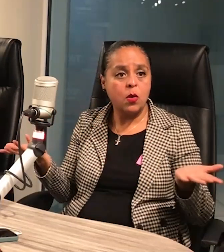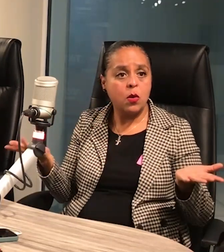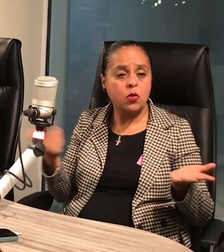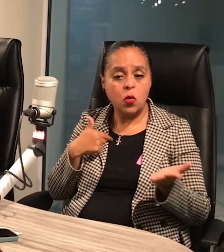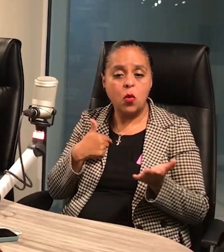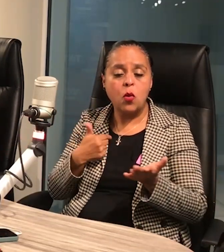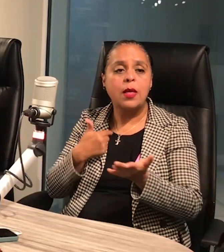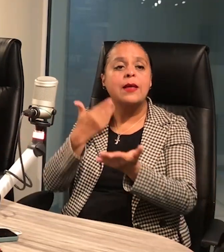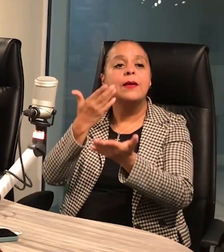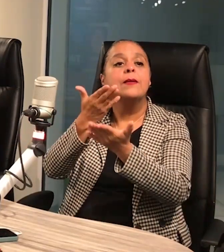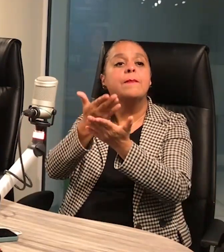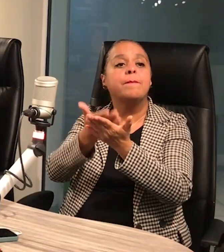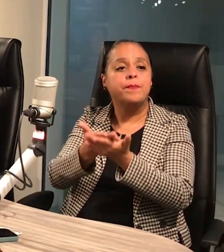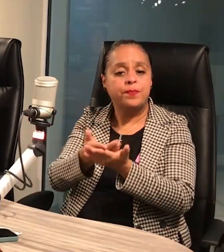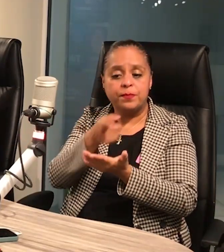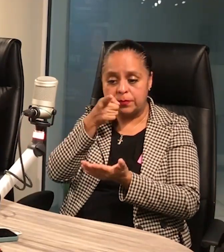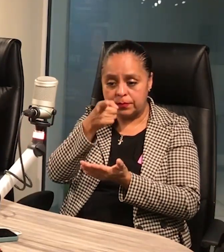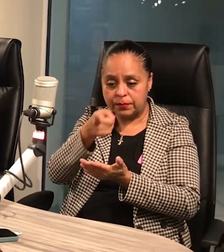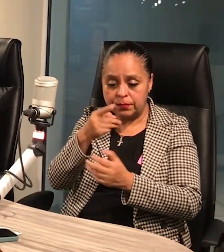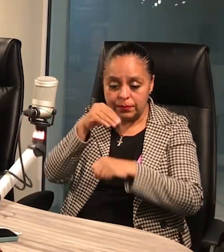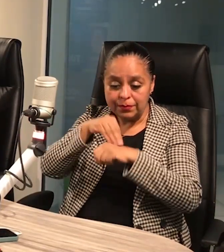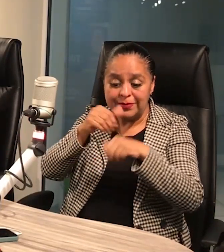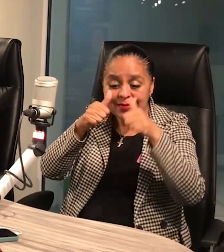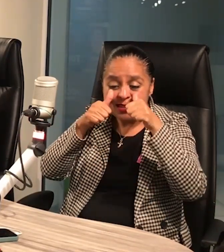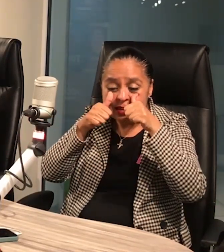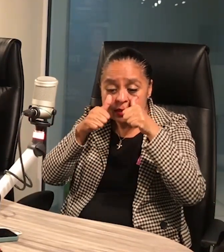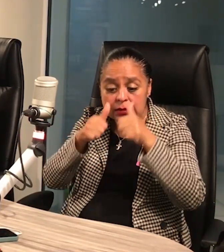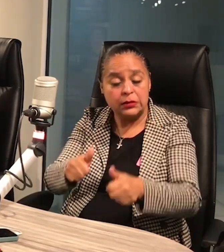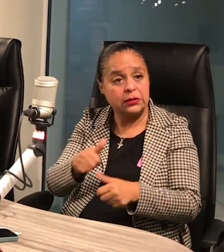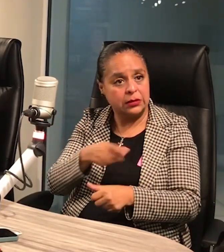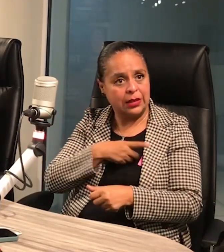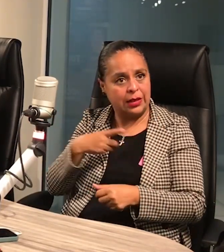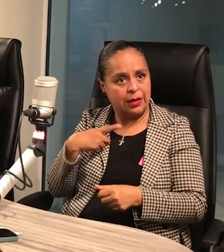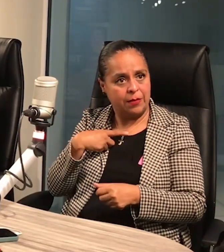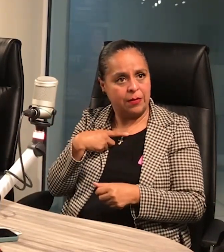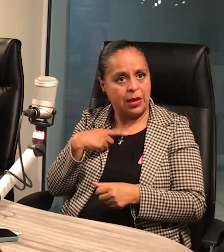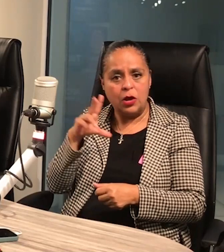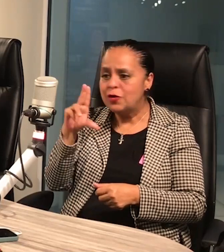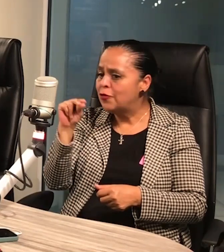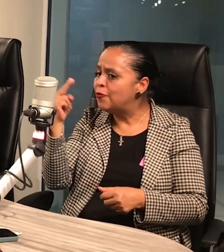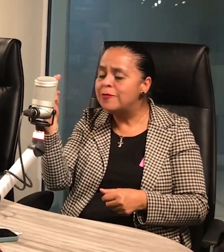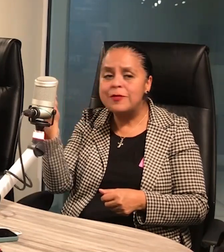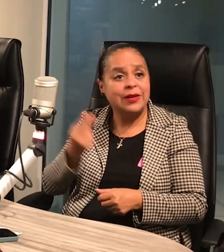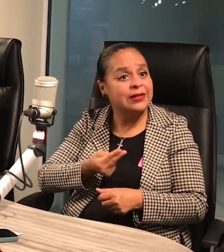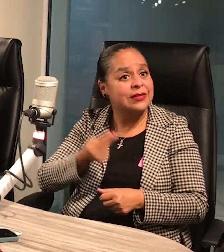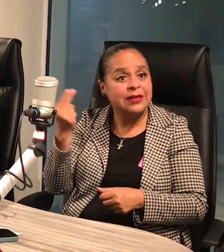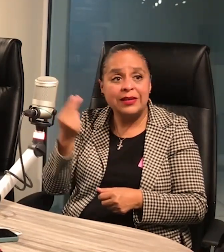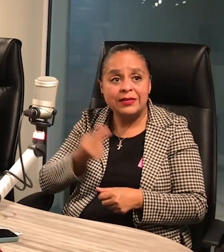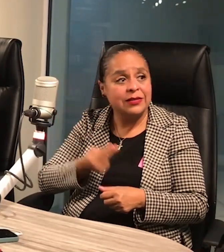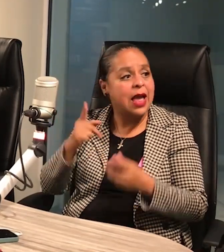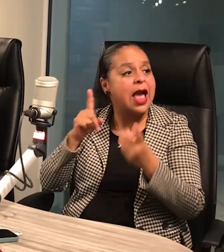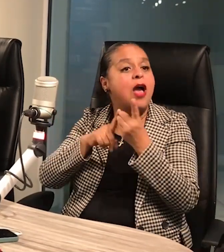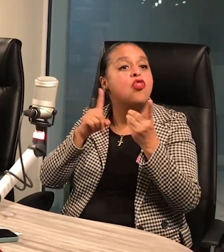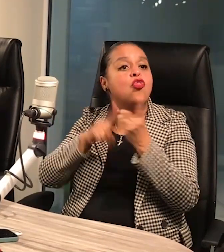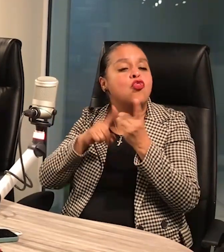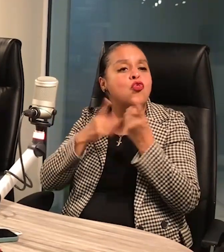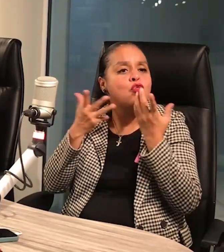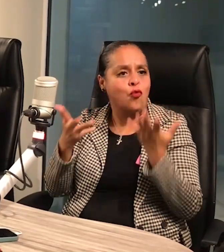sugerencia va encaminada hacia esto, hacia poner atención en que no solamente necesitamos la educación, sino a dónde va a